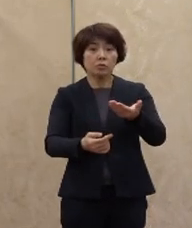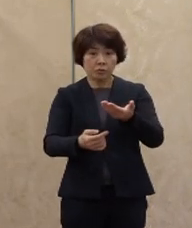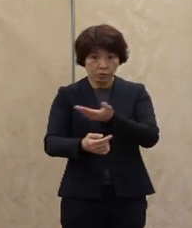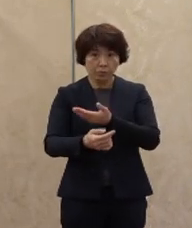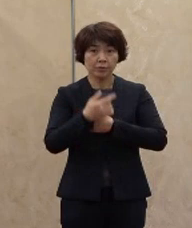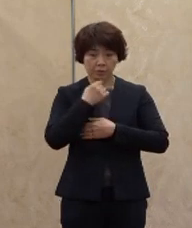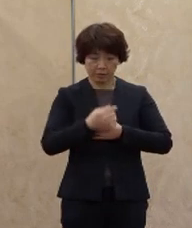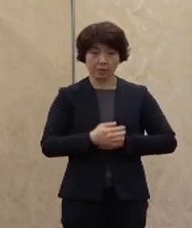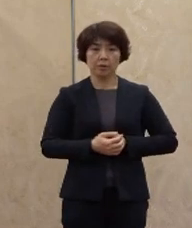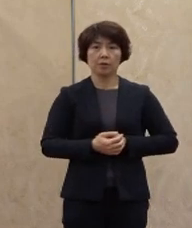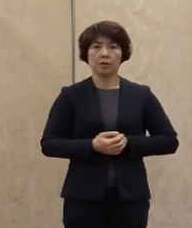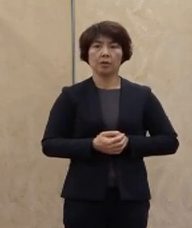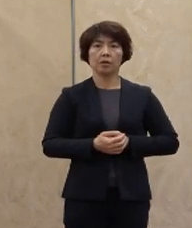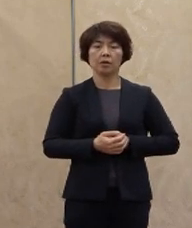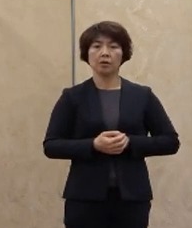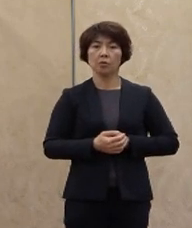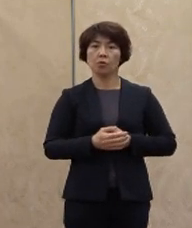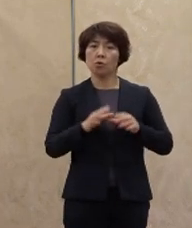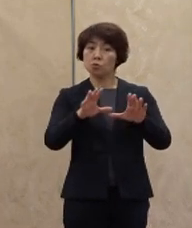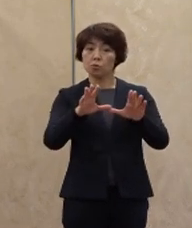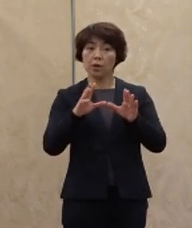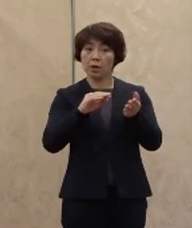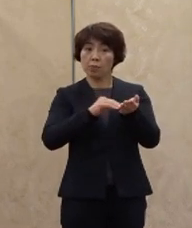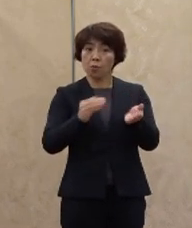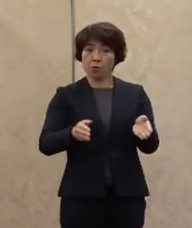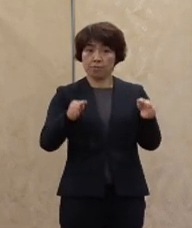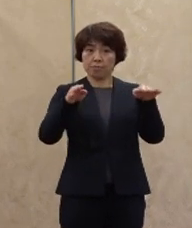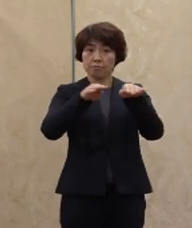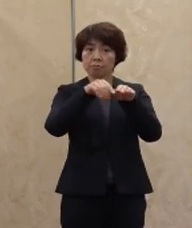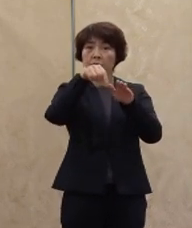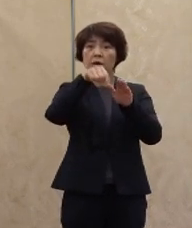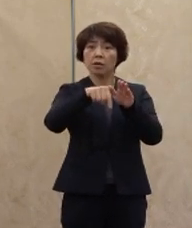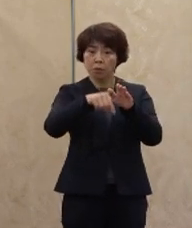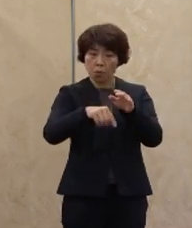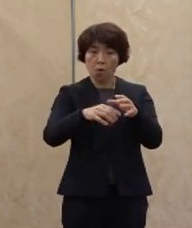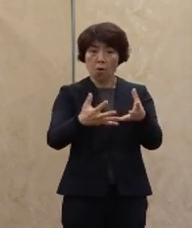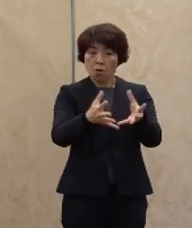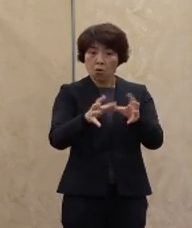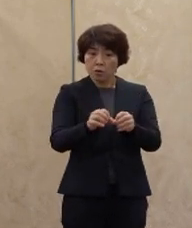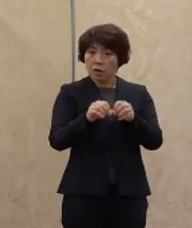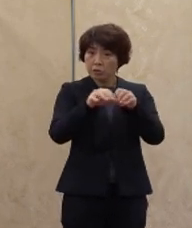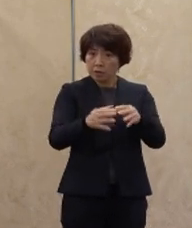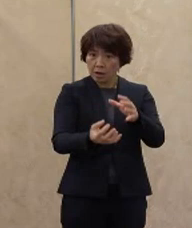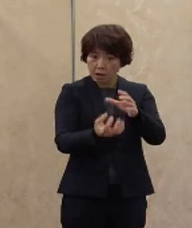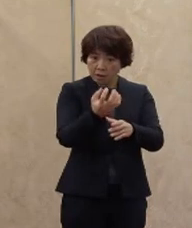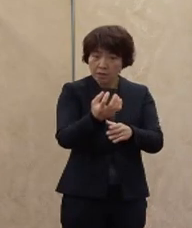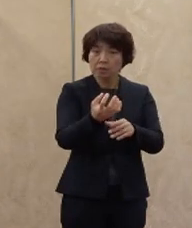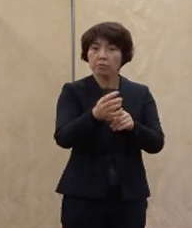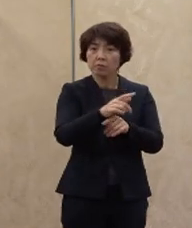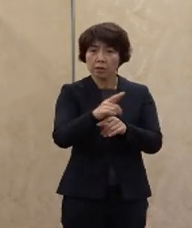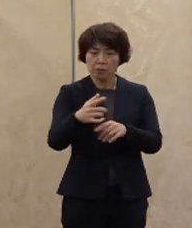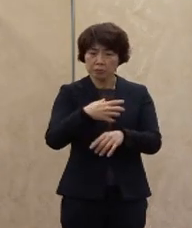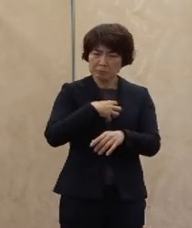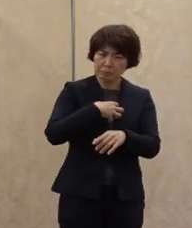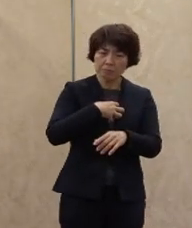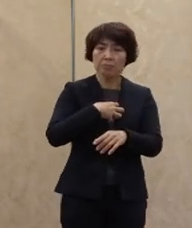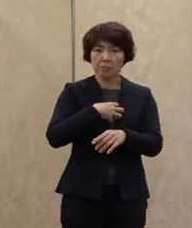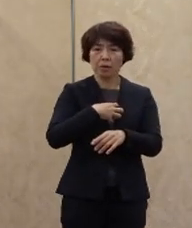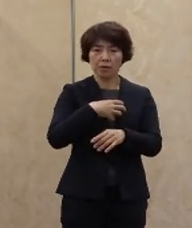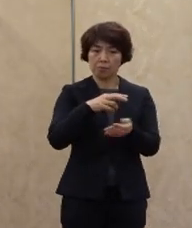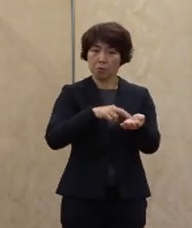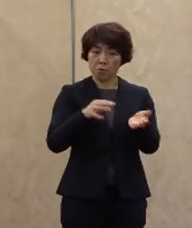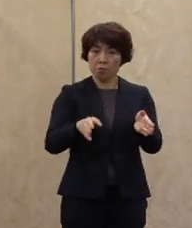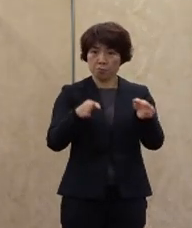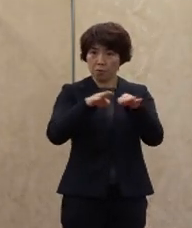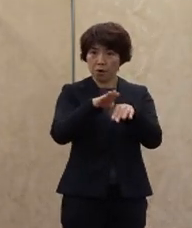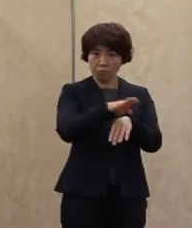個言ってなきゃ、受け入れの病院の中にもですね、クラスターが発生するなど、器具を持っている病院もあると思うんですけども、改めては